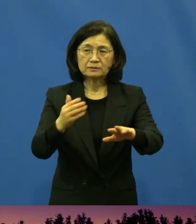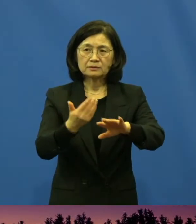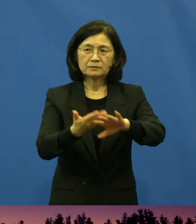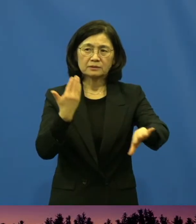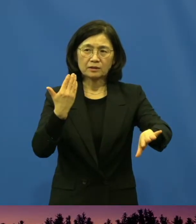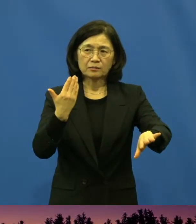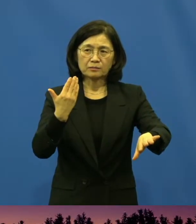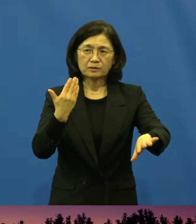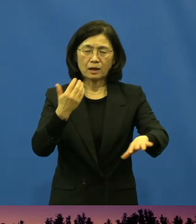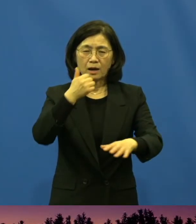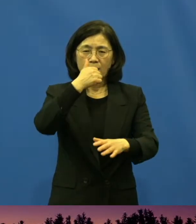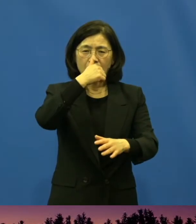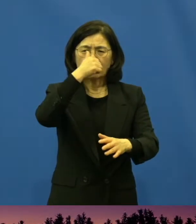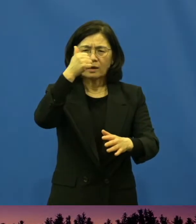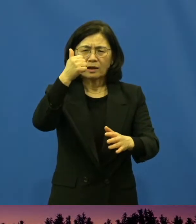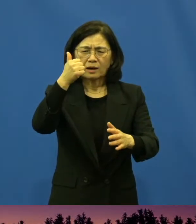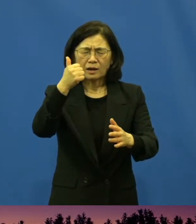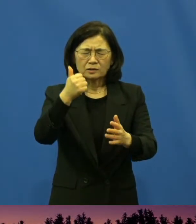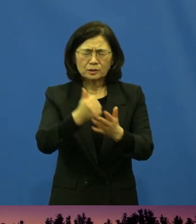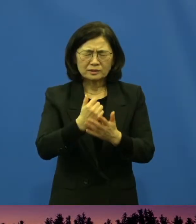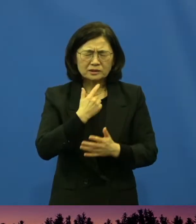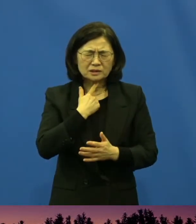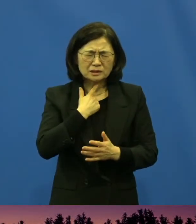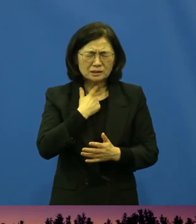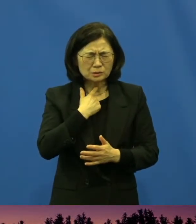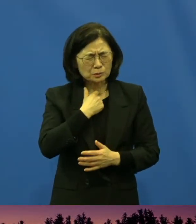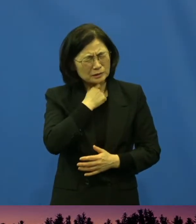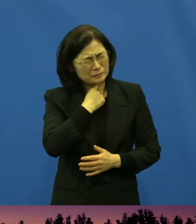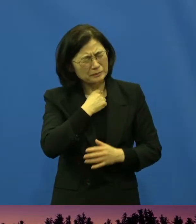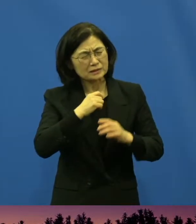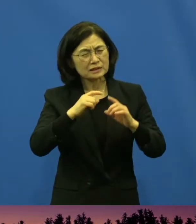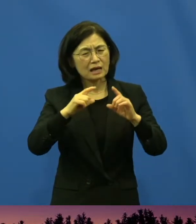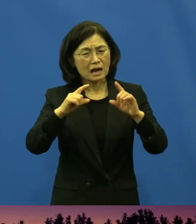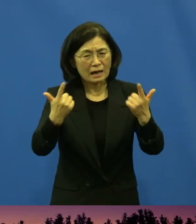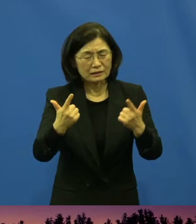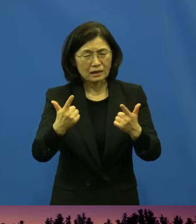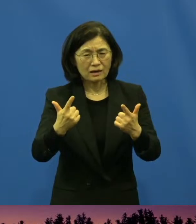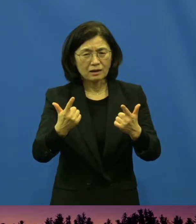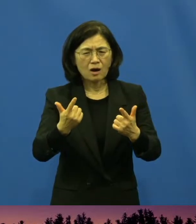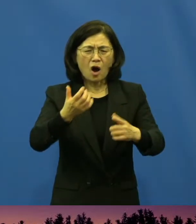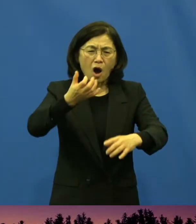내가 짓고 싶지 않았는데 짓게 된 거죠.